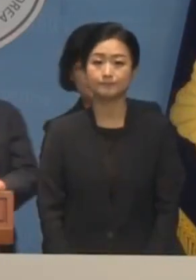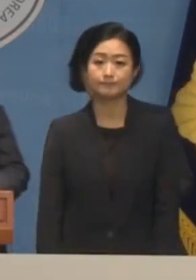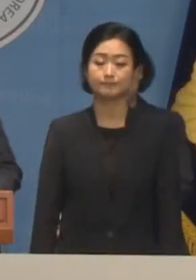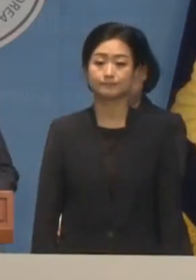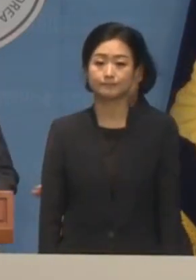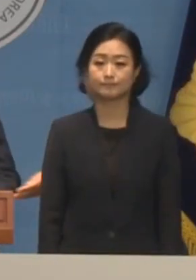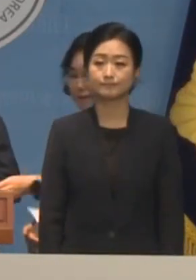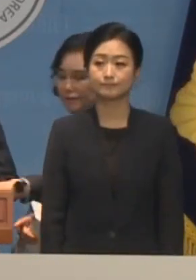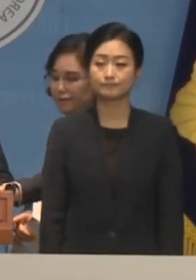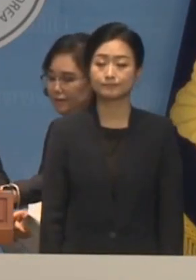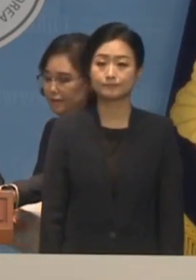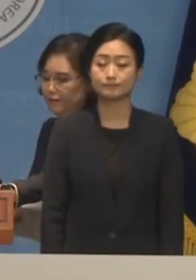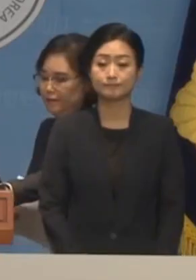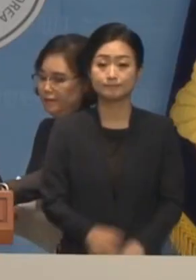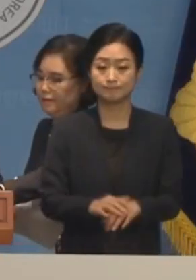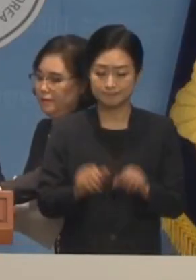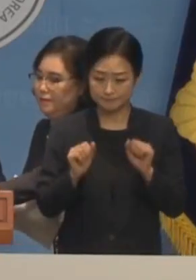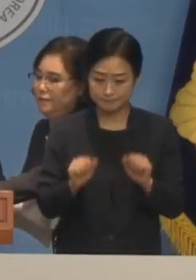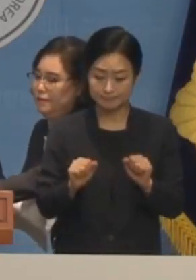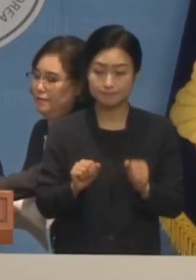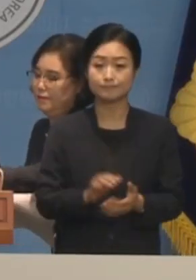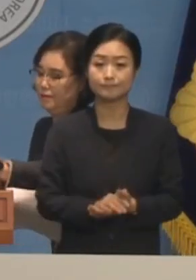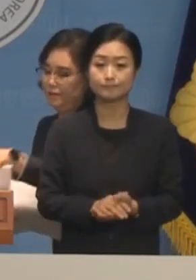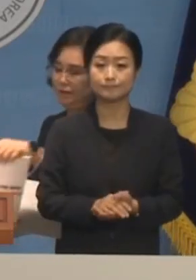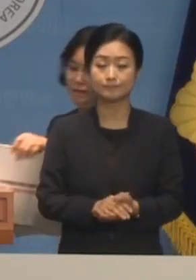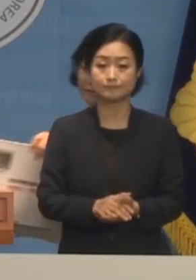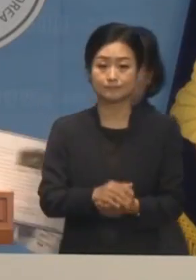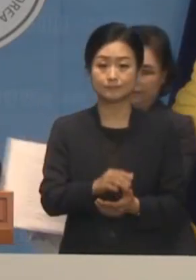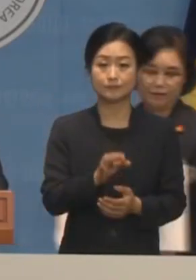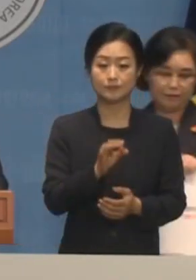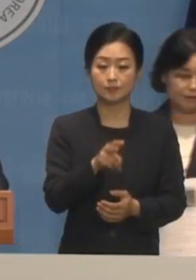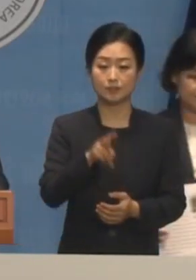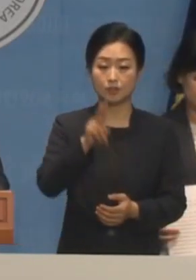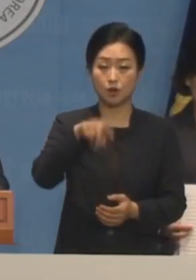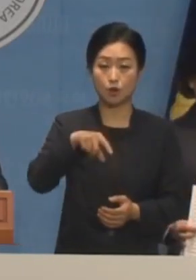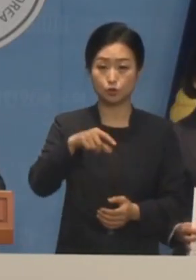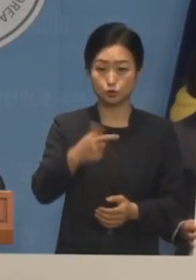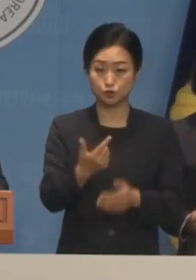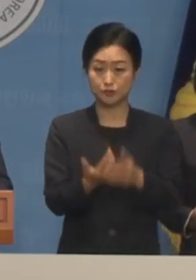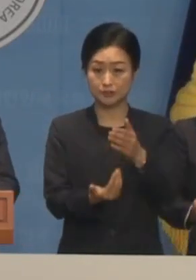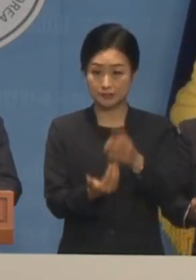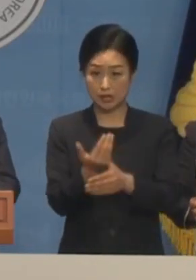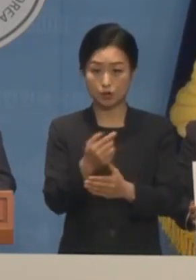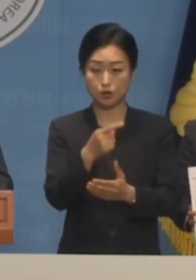문제입니다 안녕하십니까 여순 사건 여수 유족회장 장수입니다